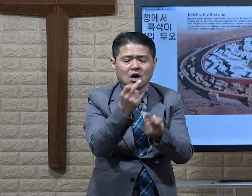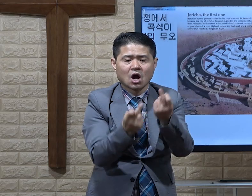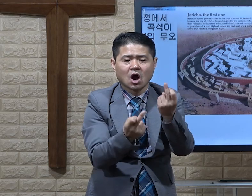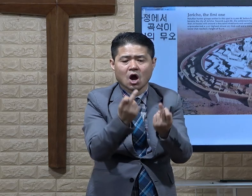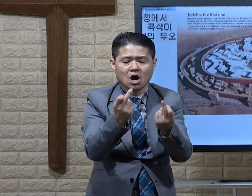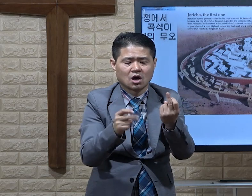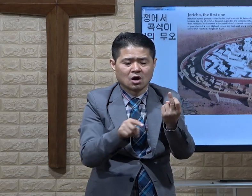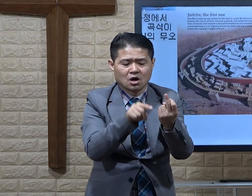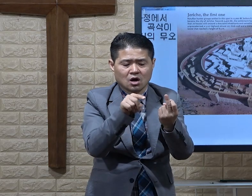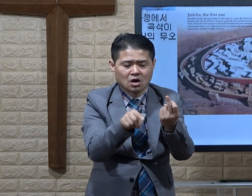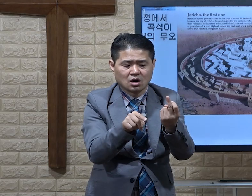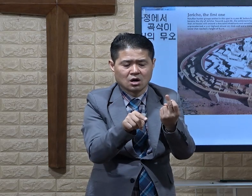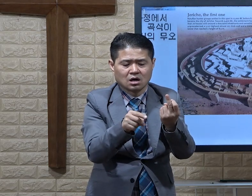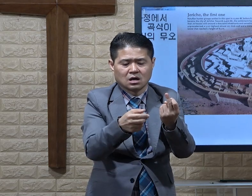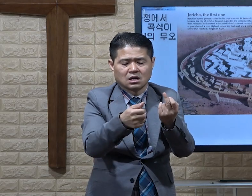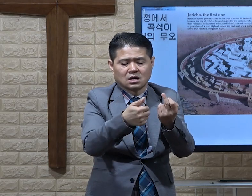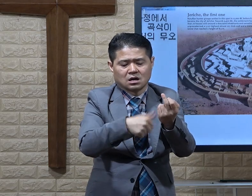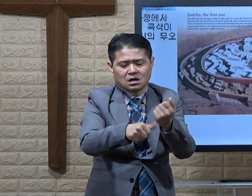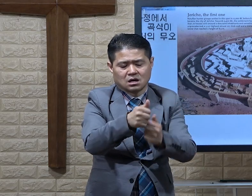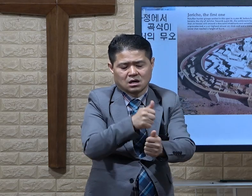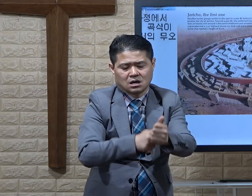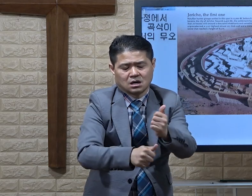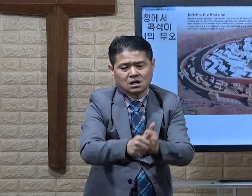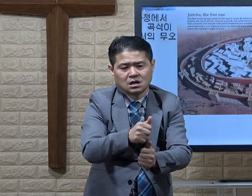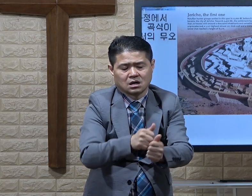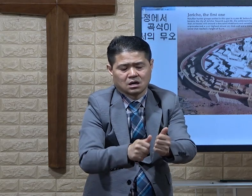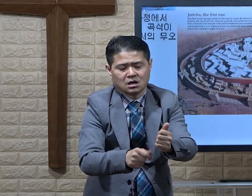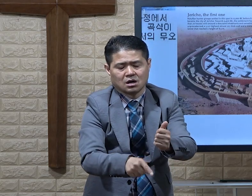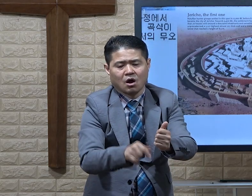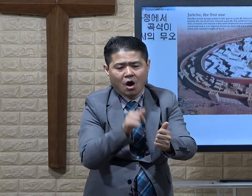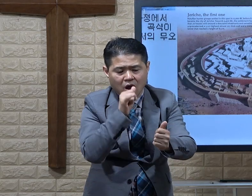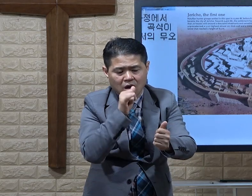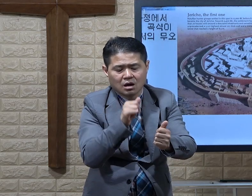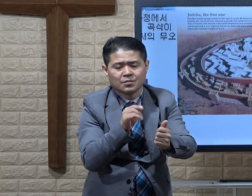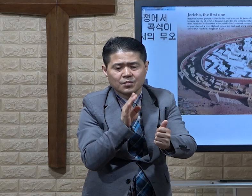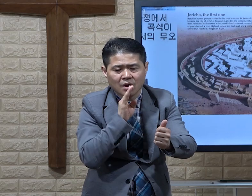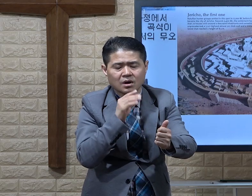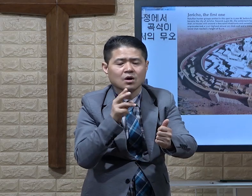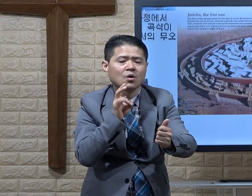그 열두 형제 가운데, 자손들 가운데, 야곱이 12형제 가운데